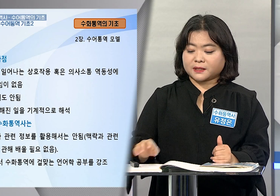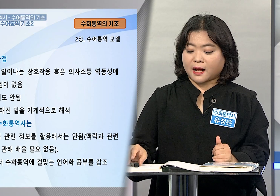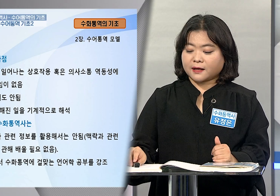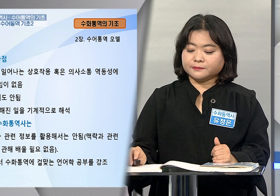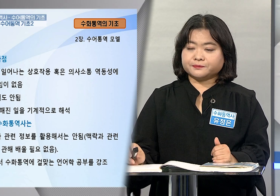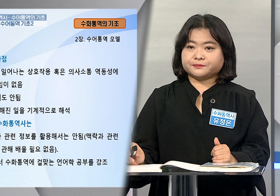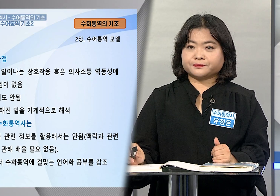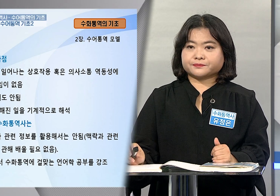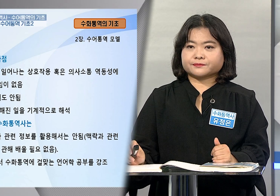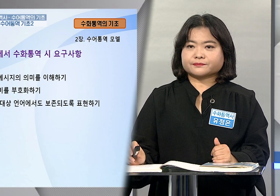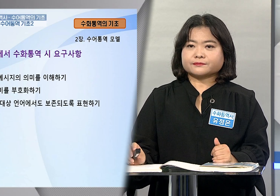바랍니다.